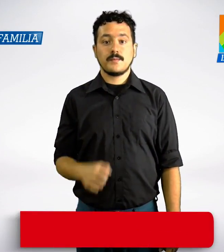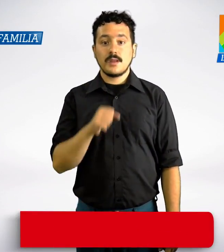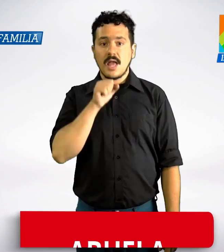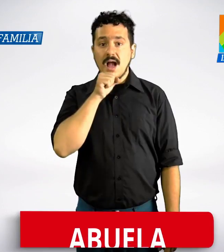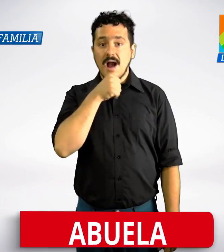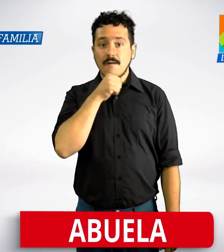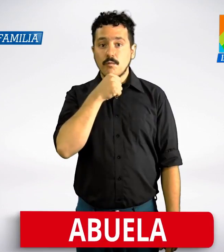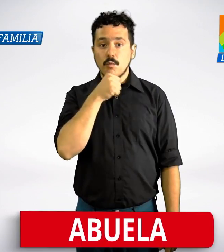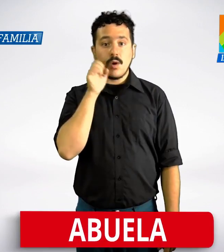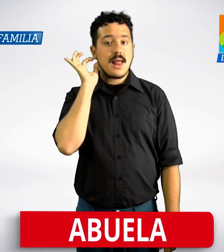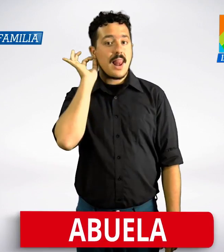Abuela.